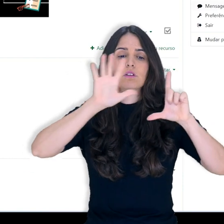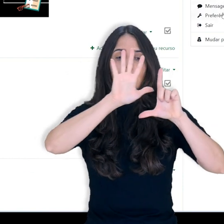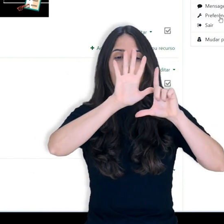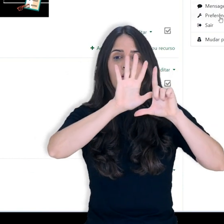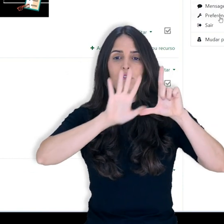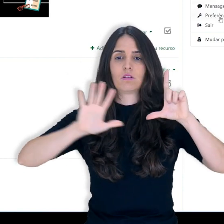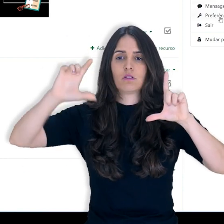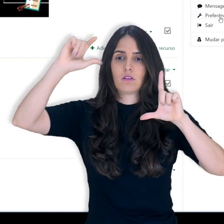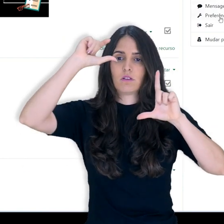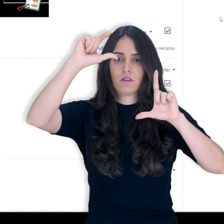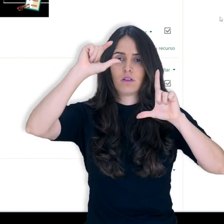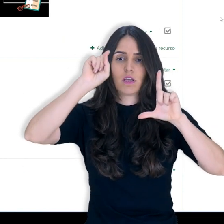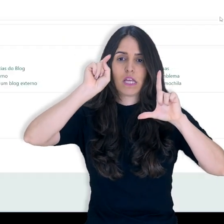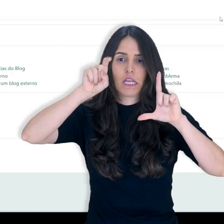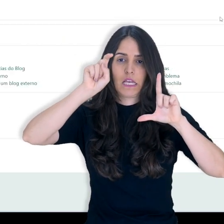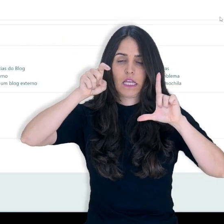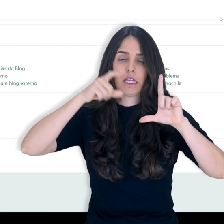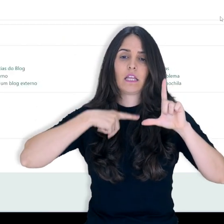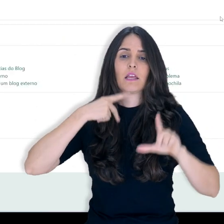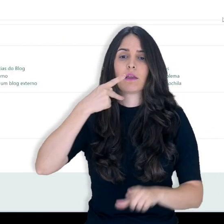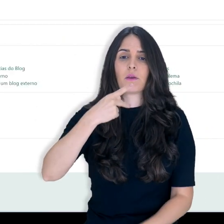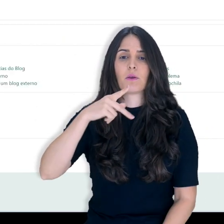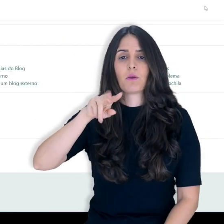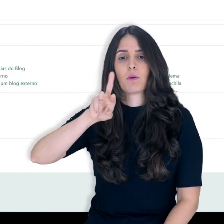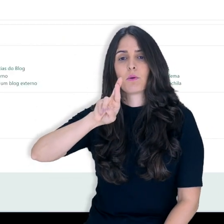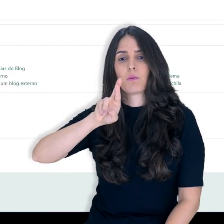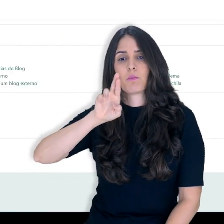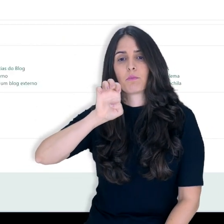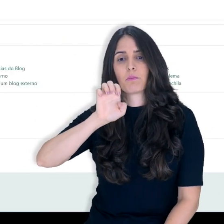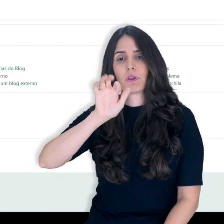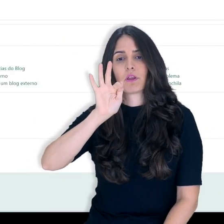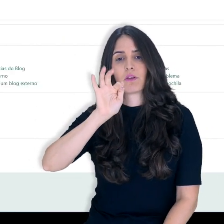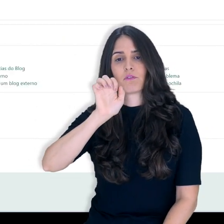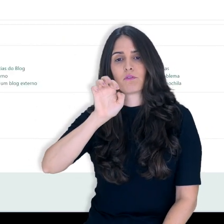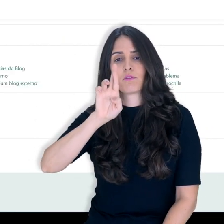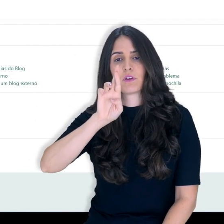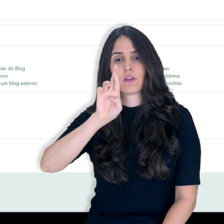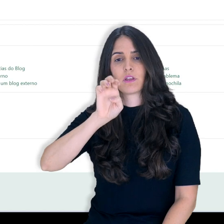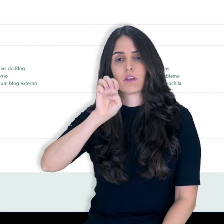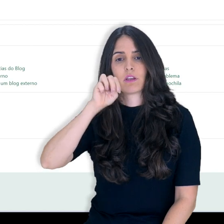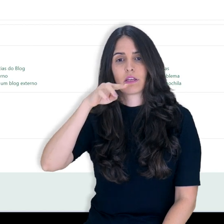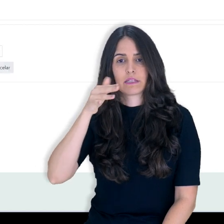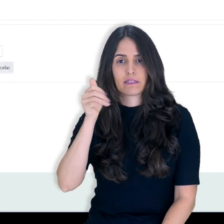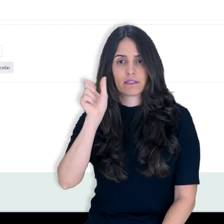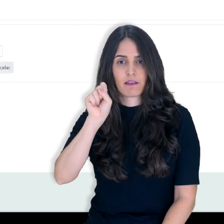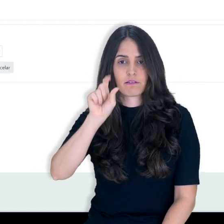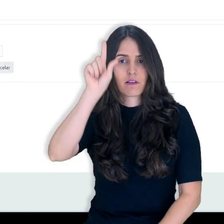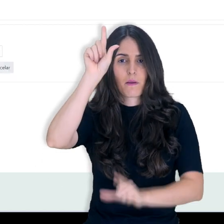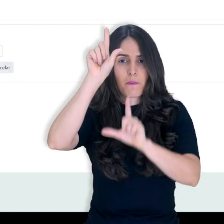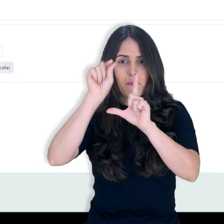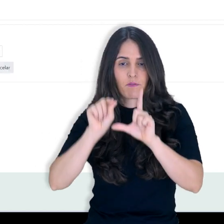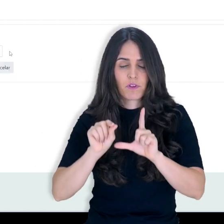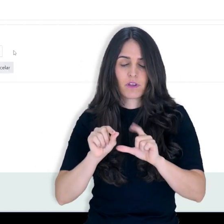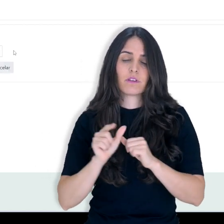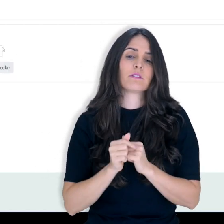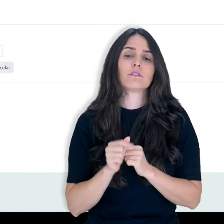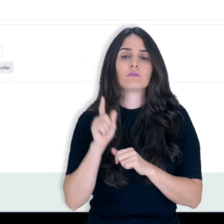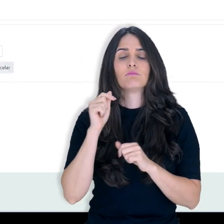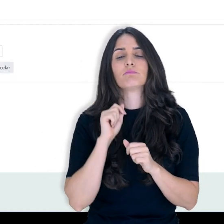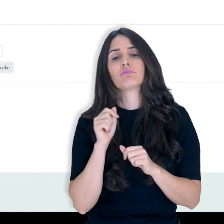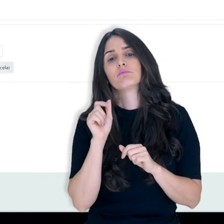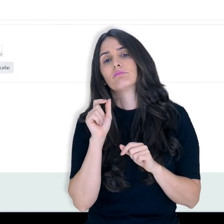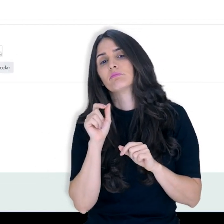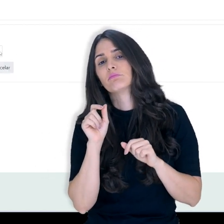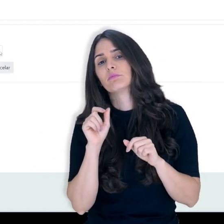direito e vai até preferências em preferências Você vai em preferências do editor e